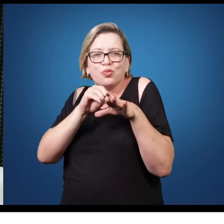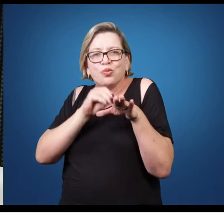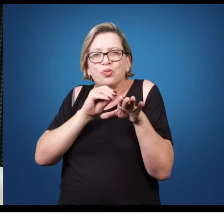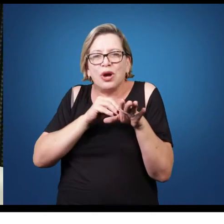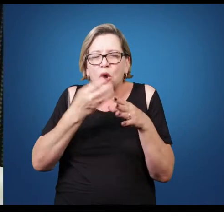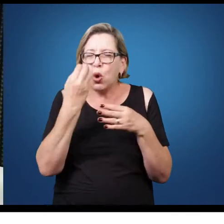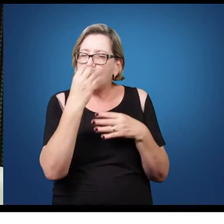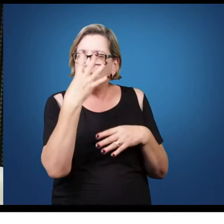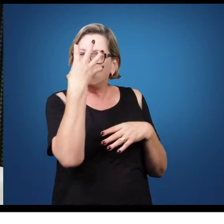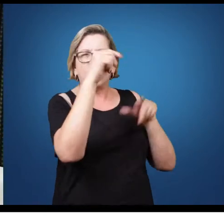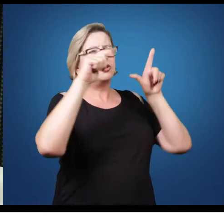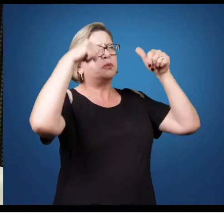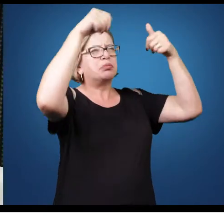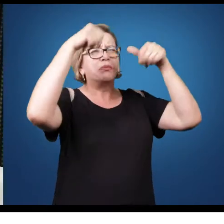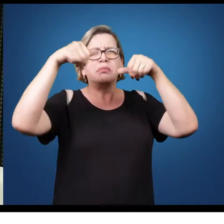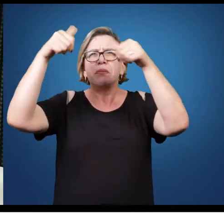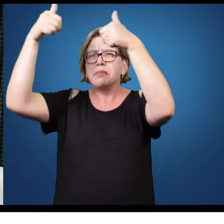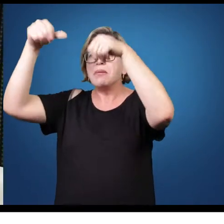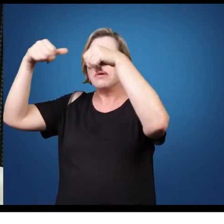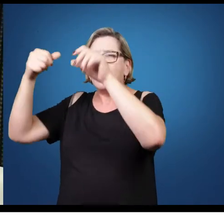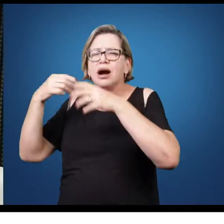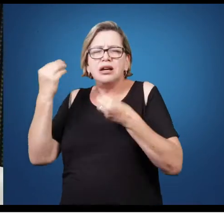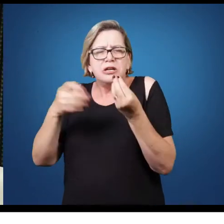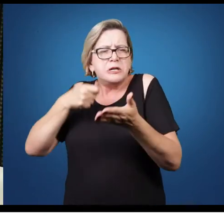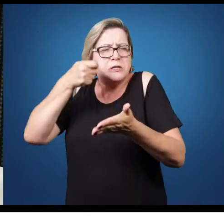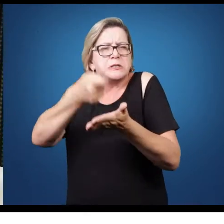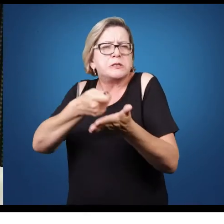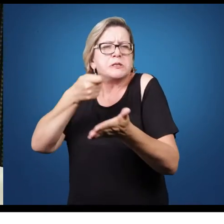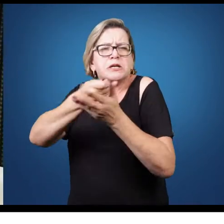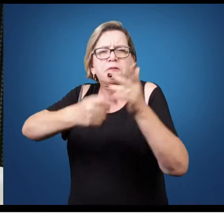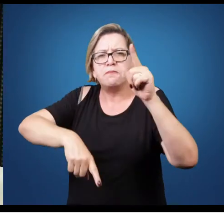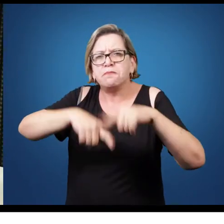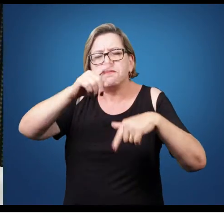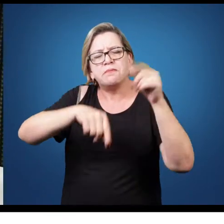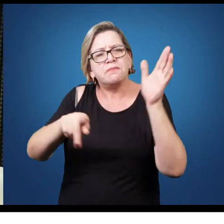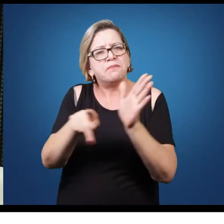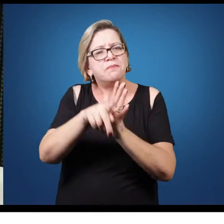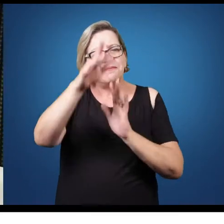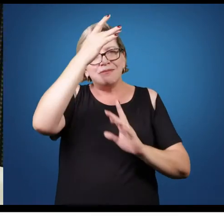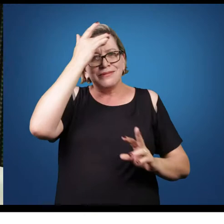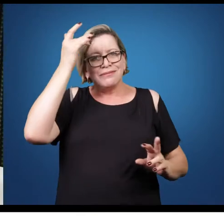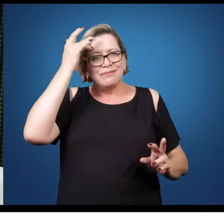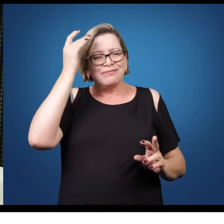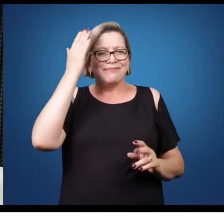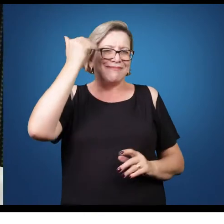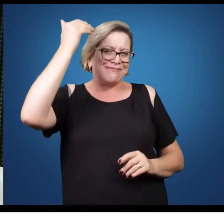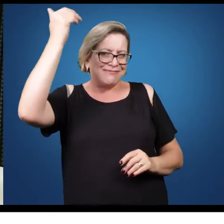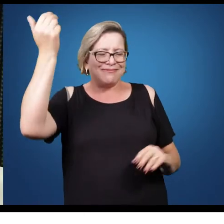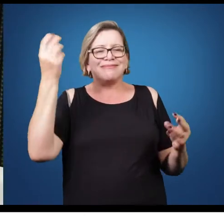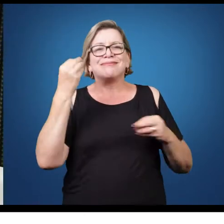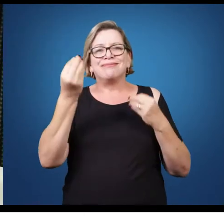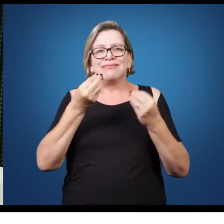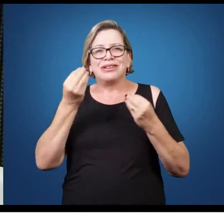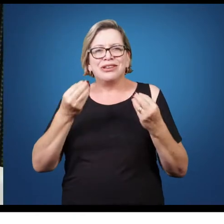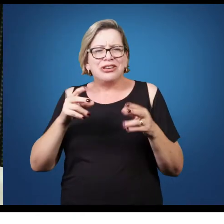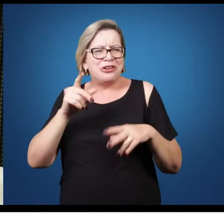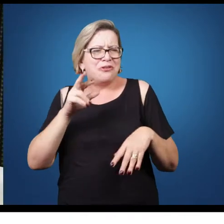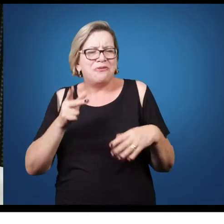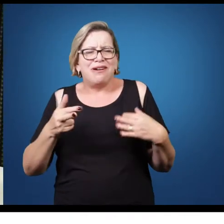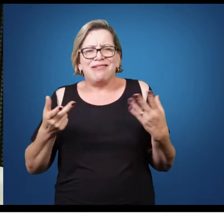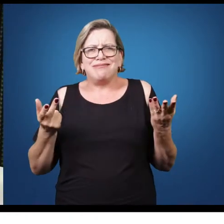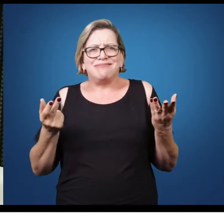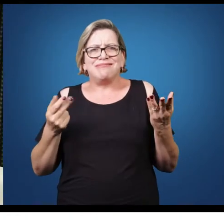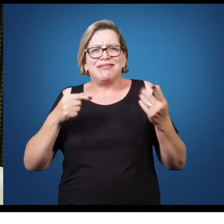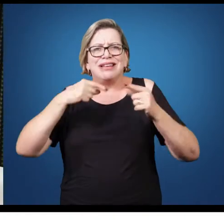com fotografias e e comprar todos os materiais possíveis que quem tiver daquele ídolo que a marca daquele hydro tais como